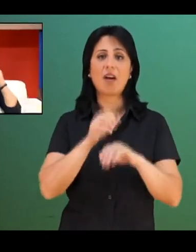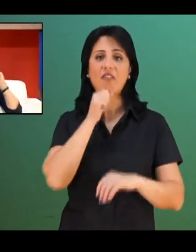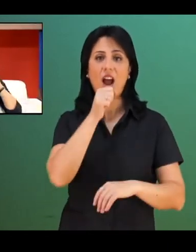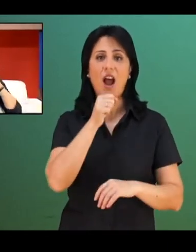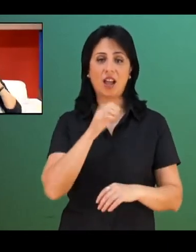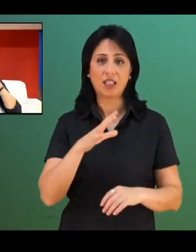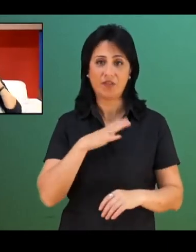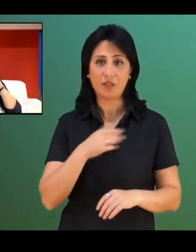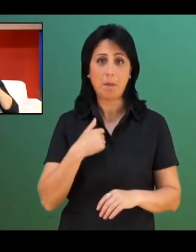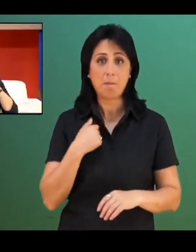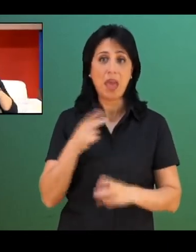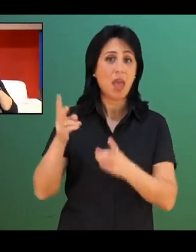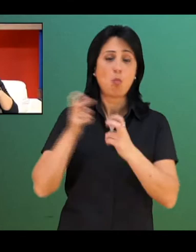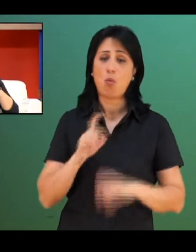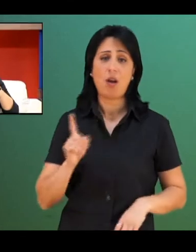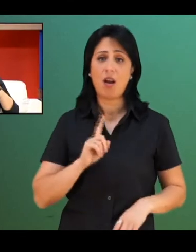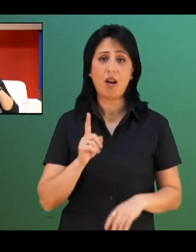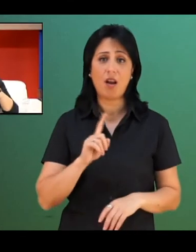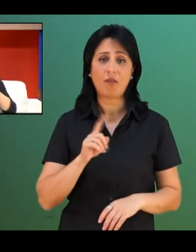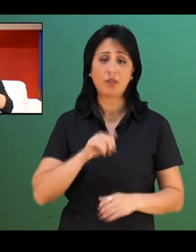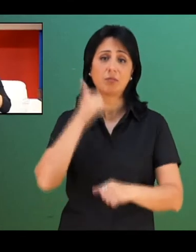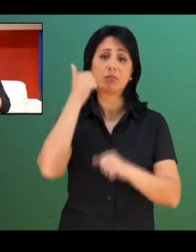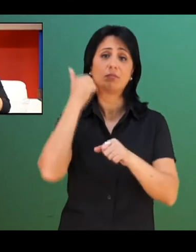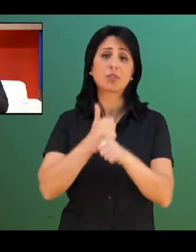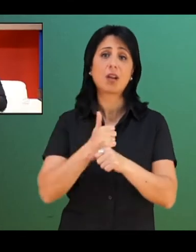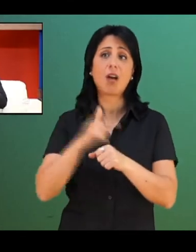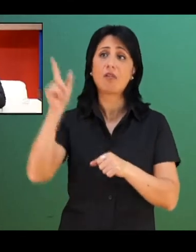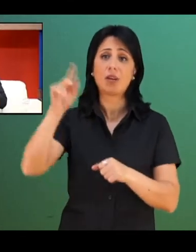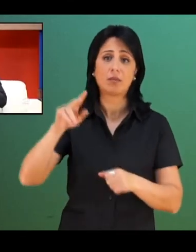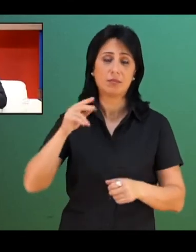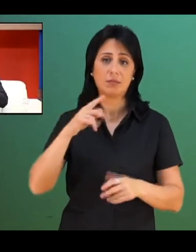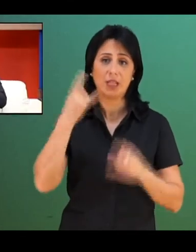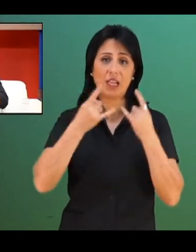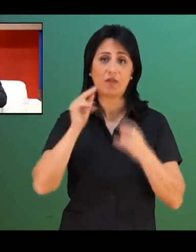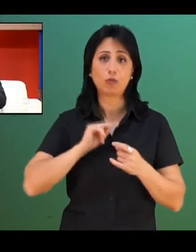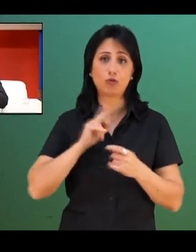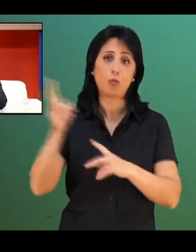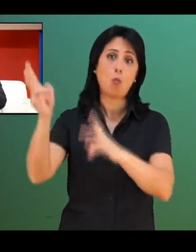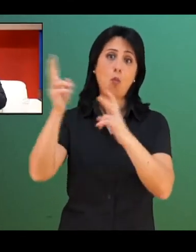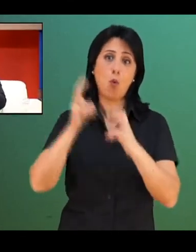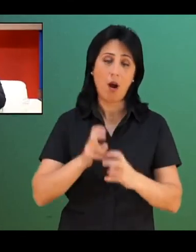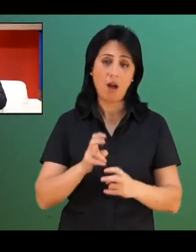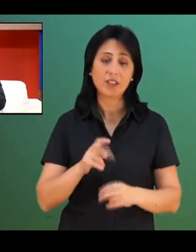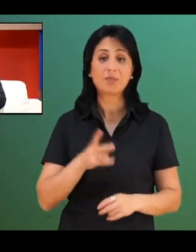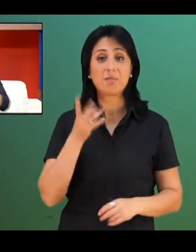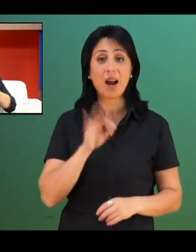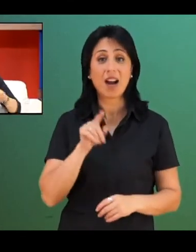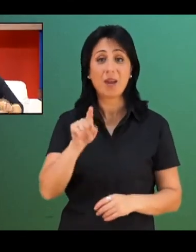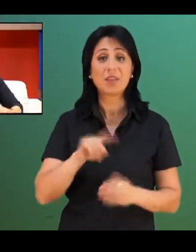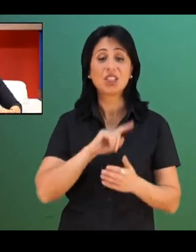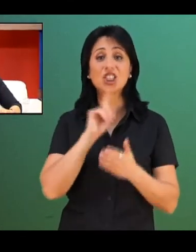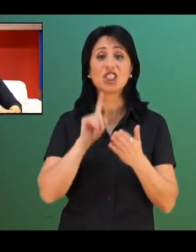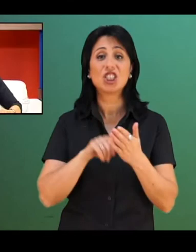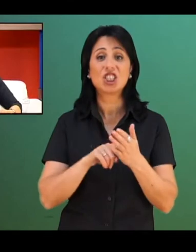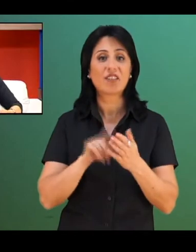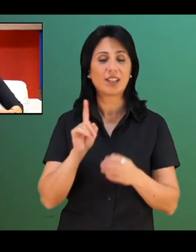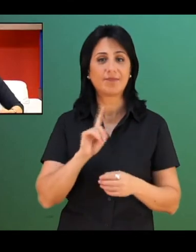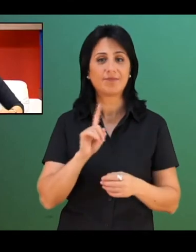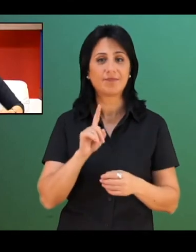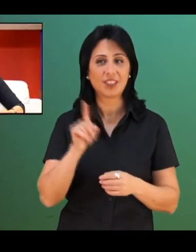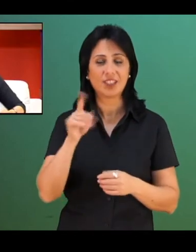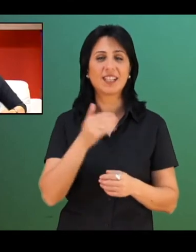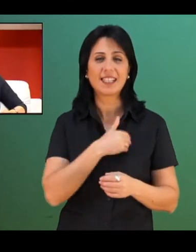შემდეგ, მაგრამ შენ ამ კითხვას ისე არ დასვავდი, მეტი შედაგითხარი ამ ქალების ბედი გაწუხებდე შენ და